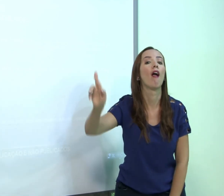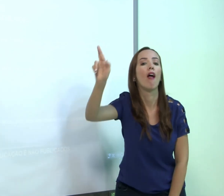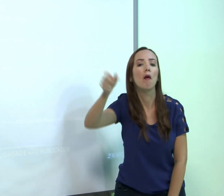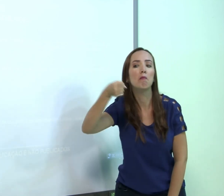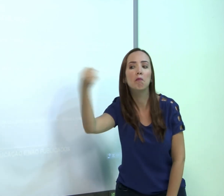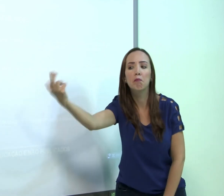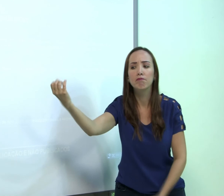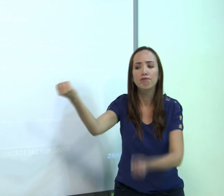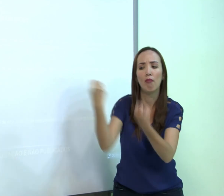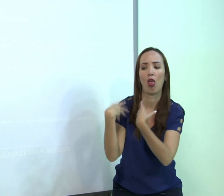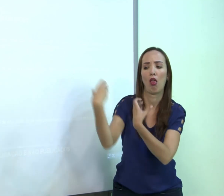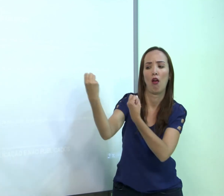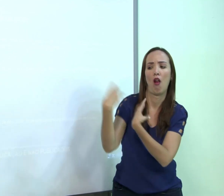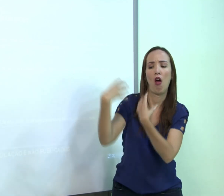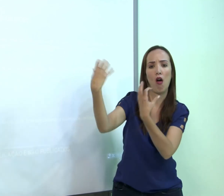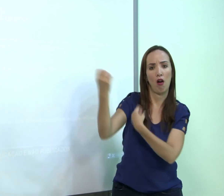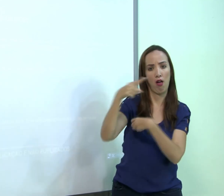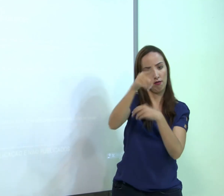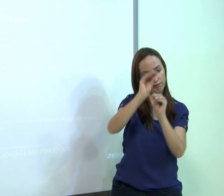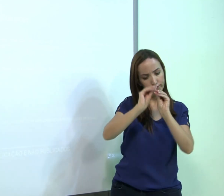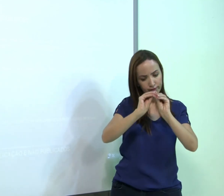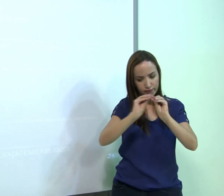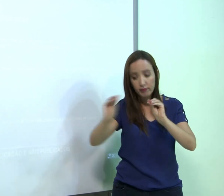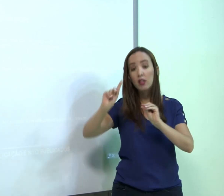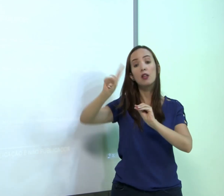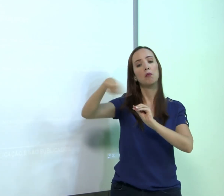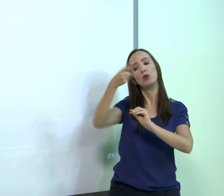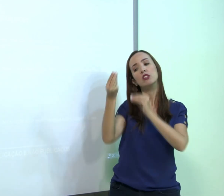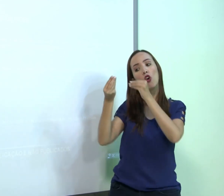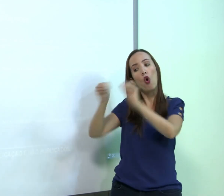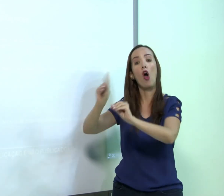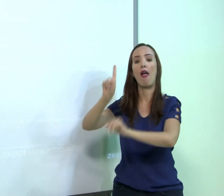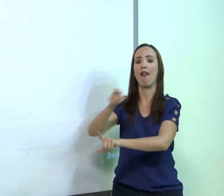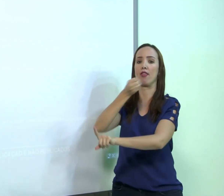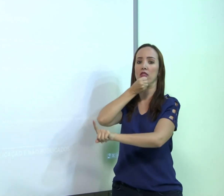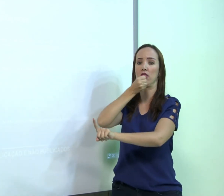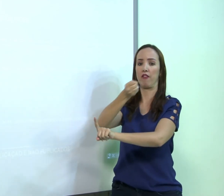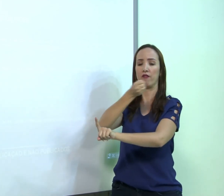pode ser colocada como citação e você vai colocar referência, coloca o nome do autor,